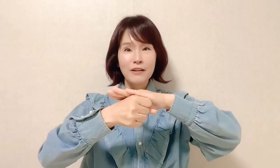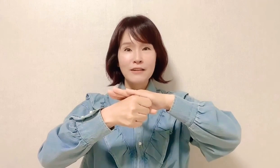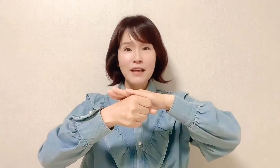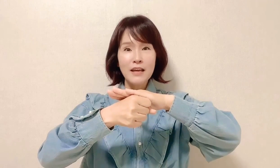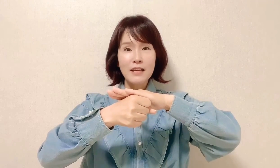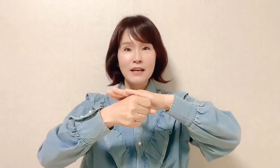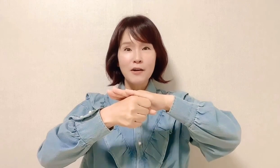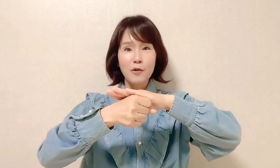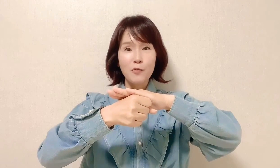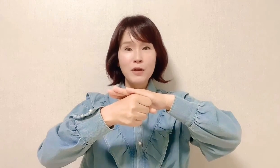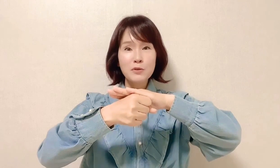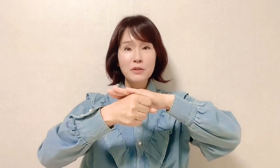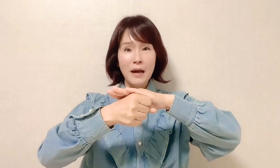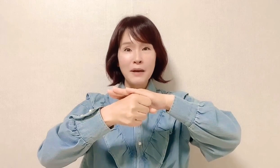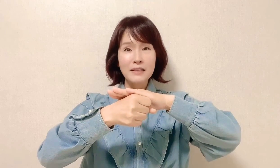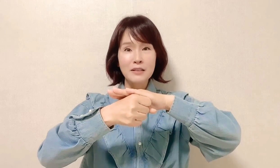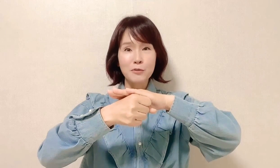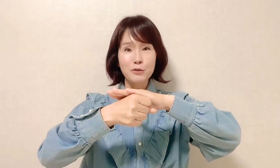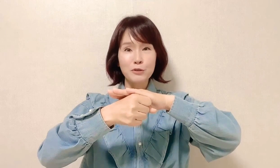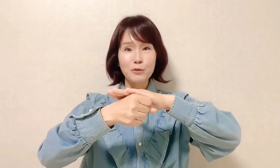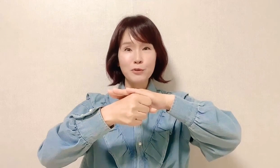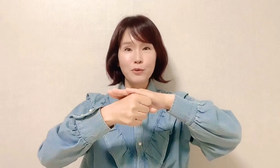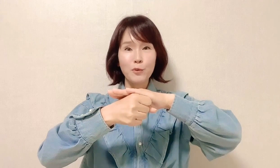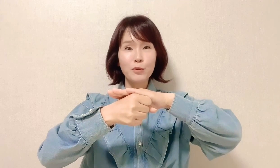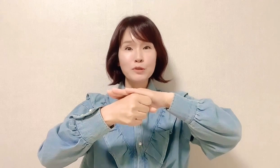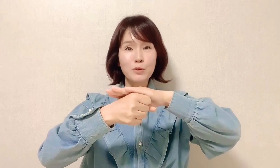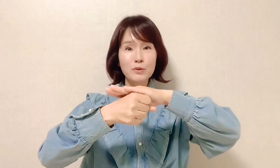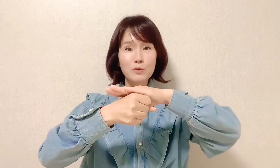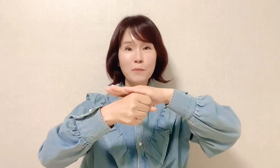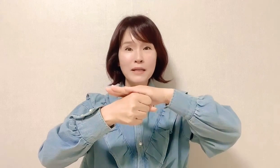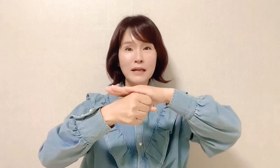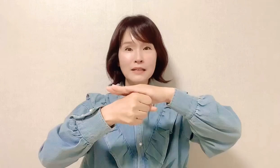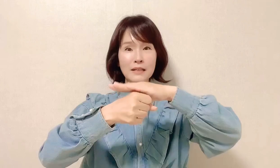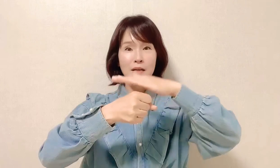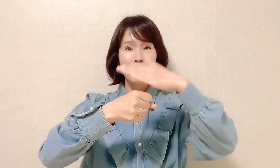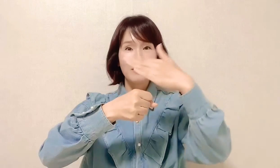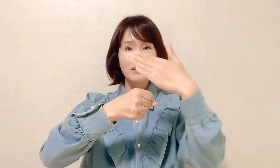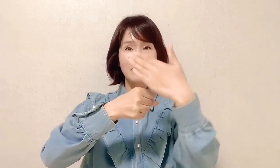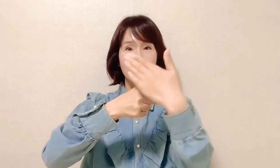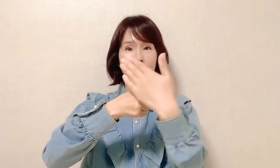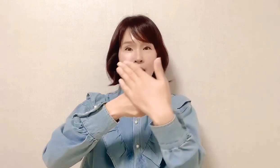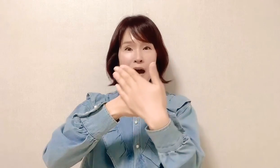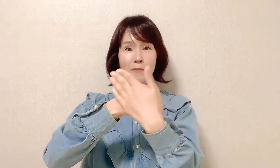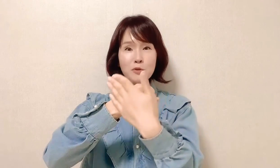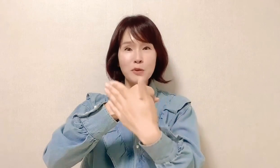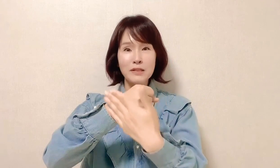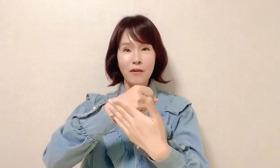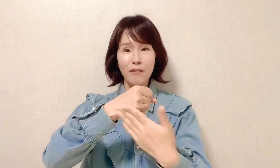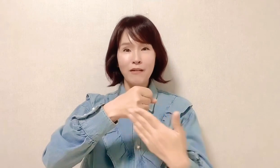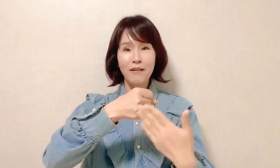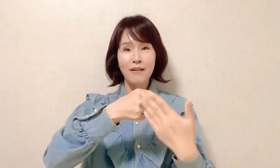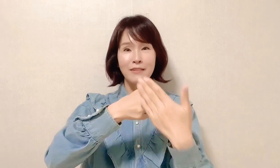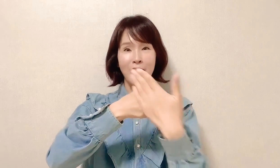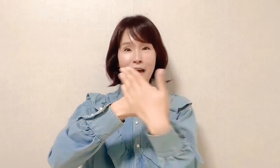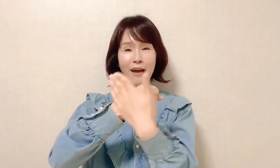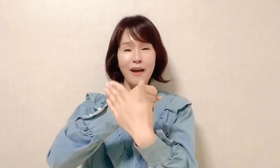근데 왼손 가만히 계셔 보시고 오른손 손바닥을 이 앞쪽에서, 네,